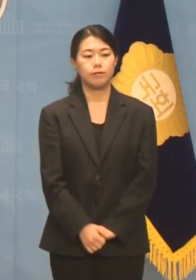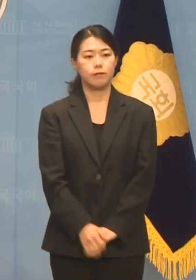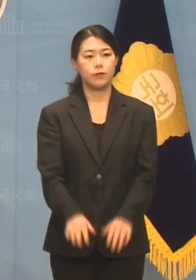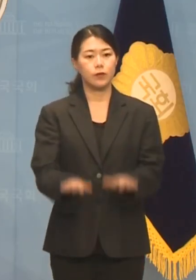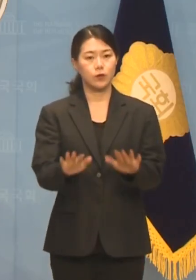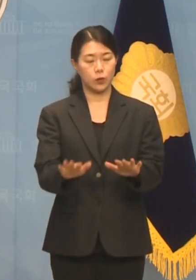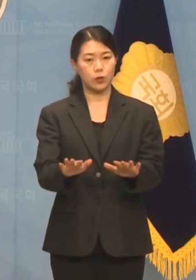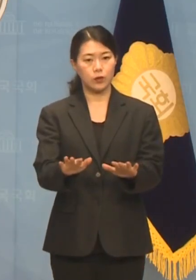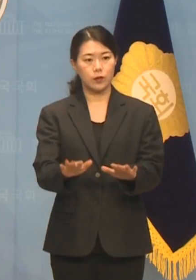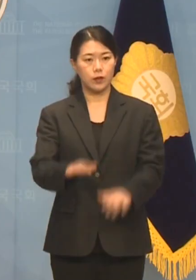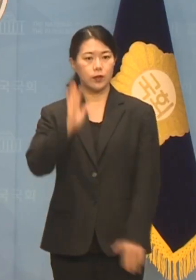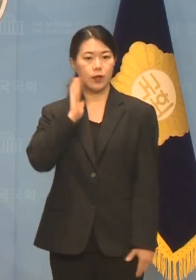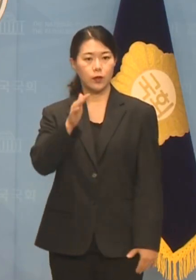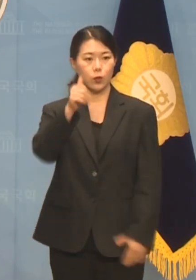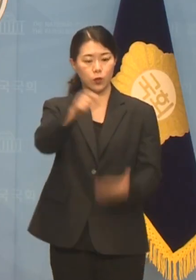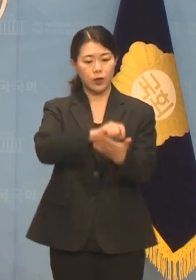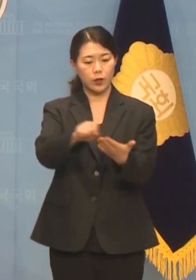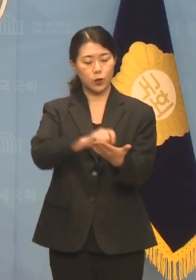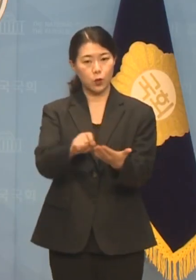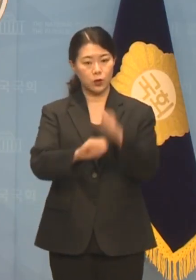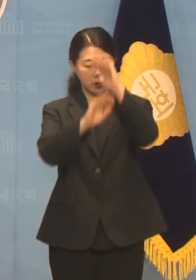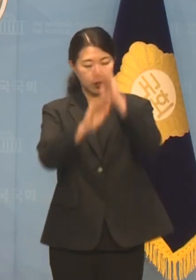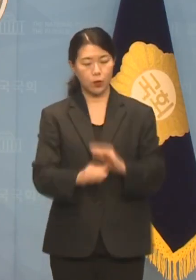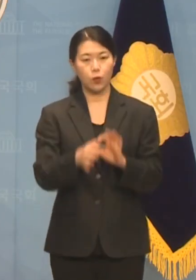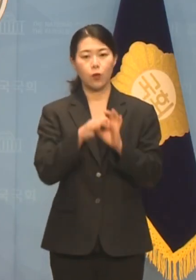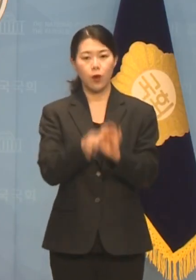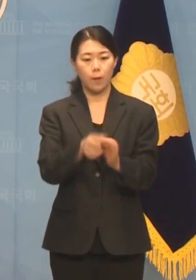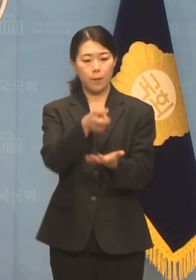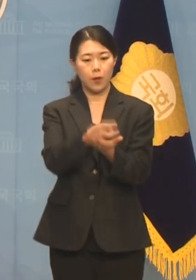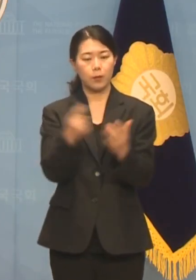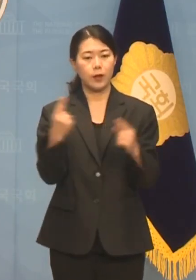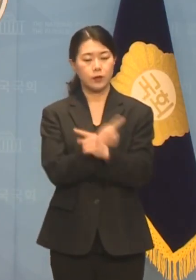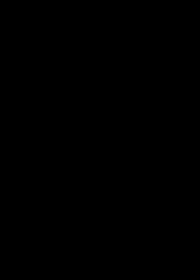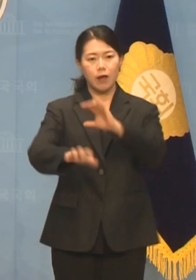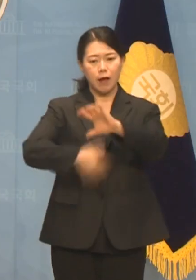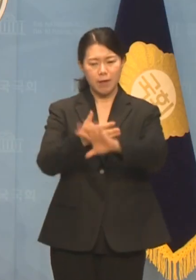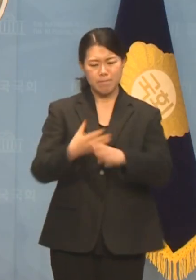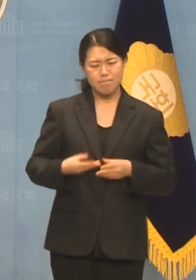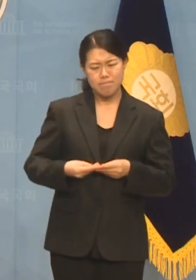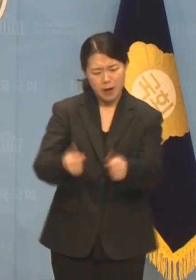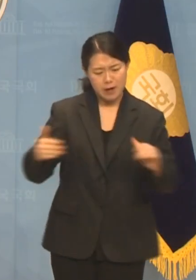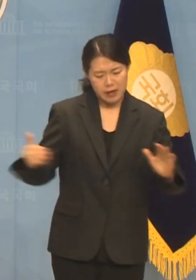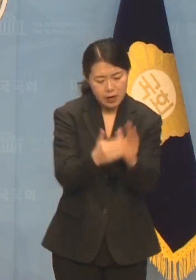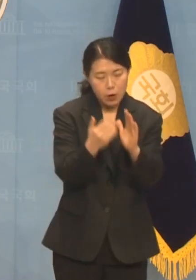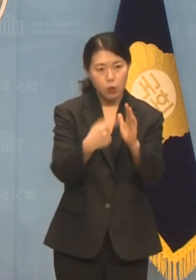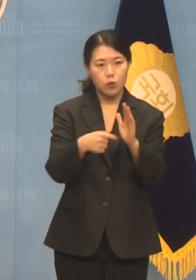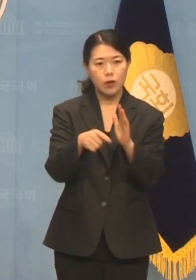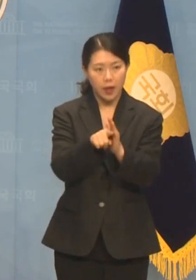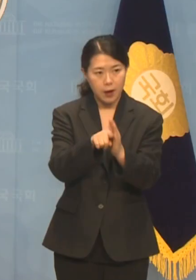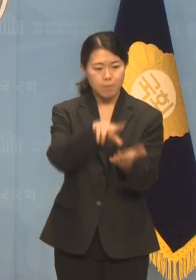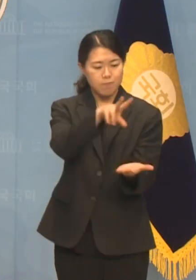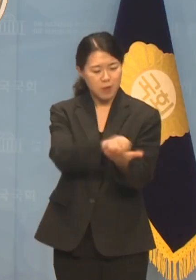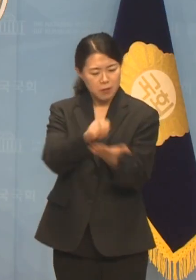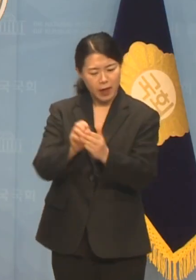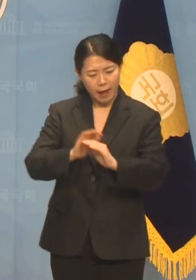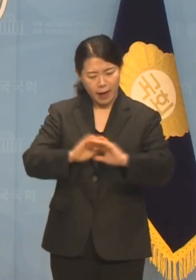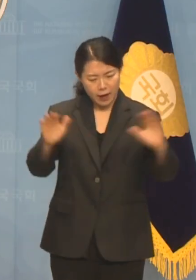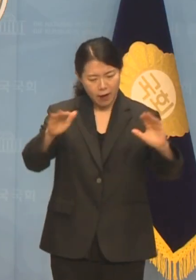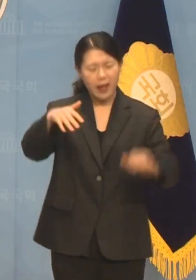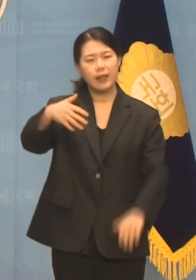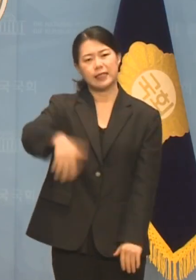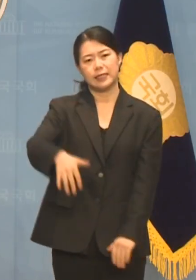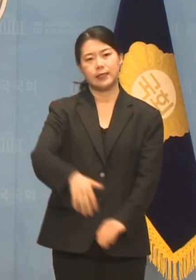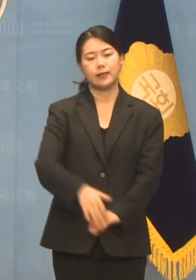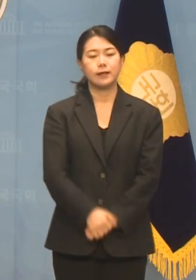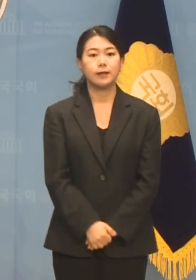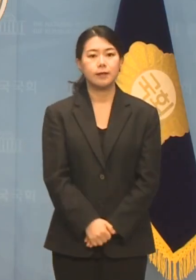오늘 대통령 기록물 관리에 관한 법률 개정안, 이른바 내란 과제들은 남아 있습니다.